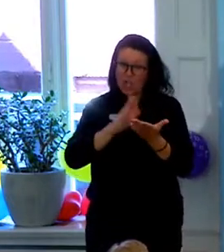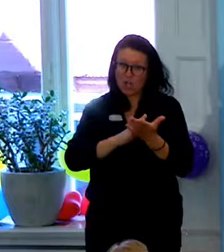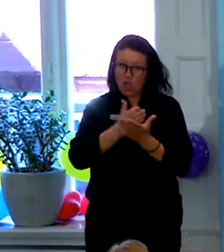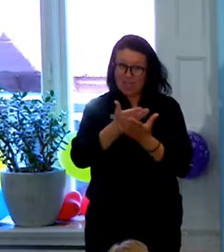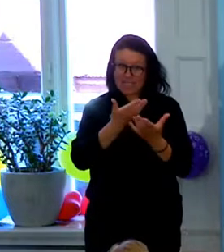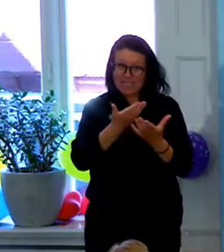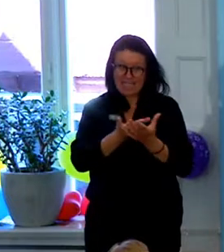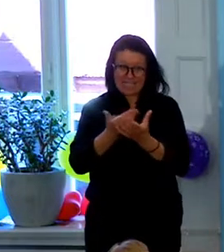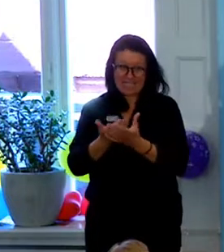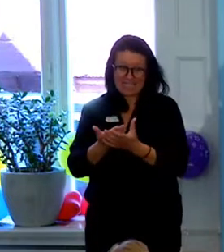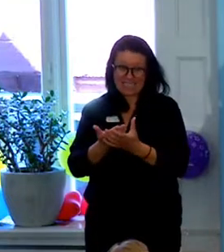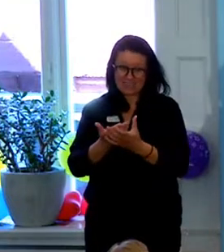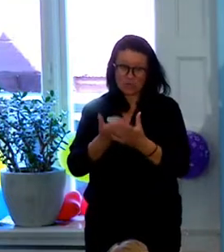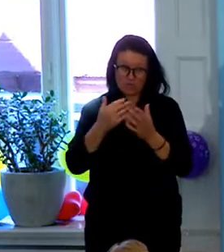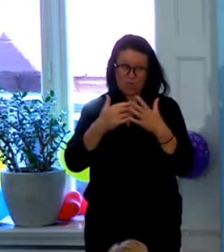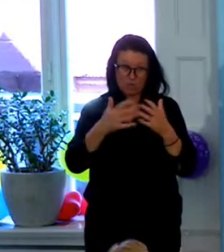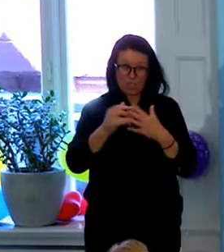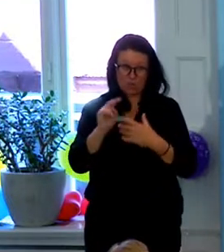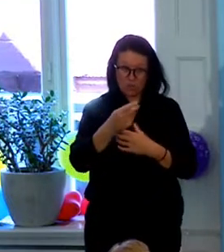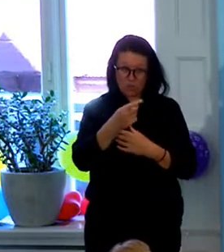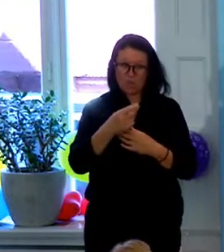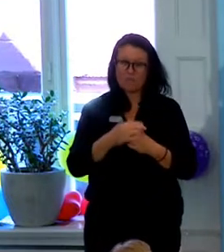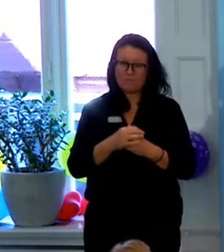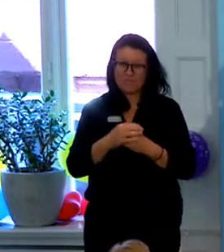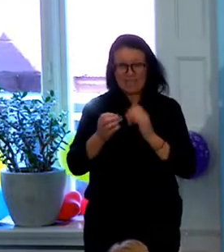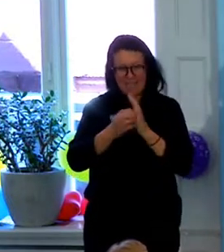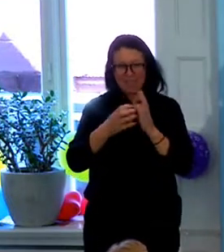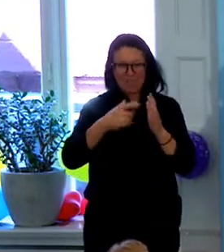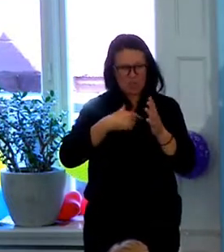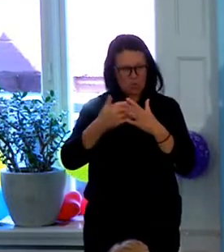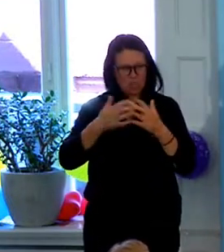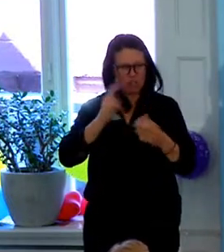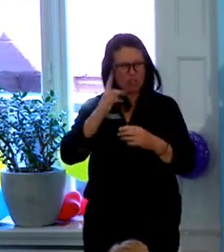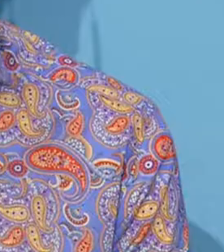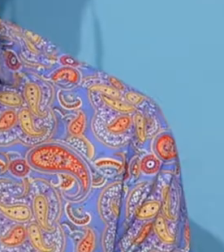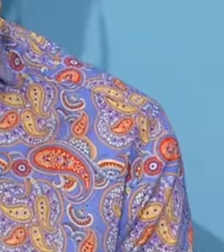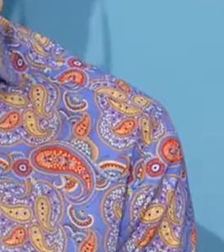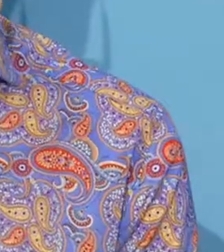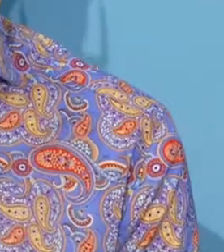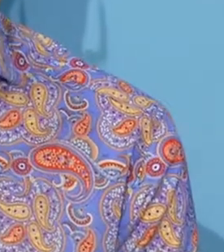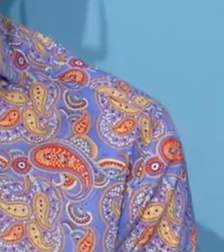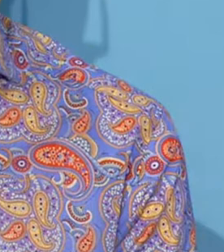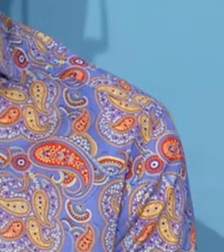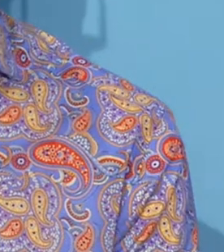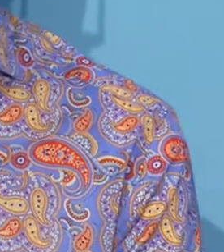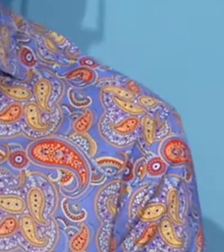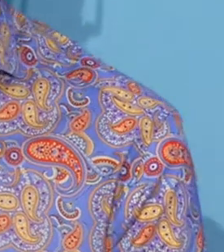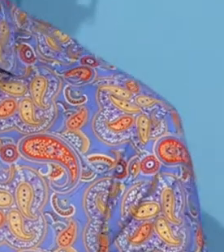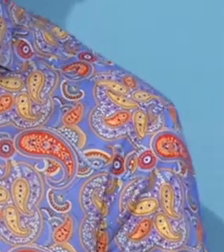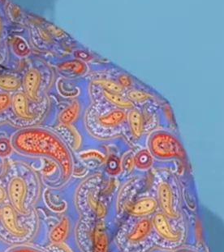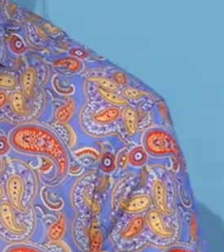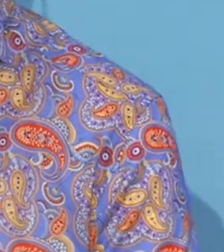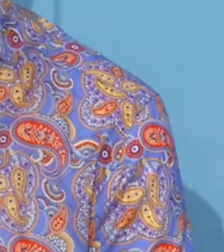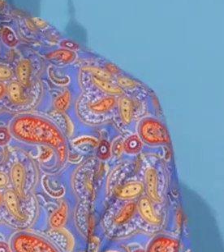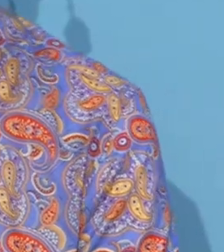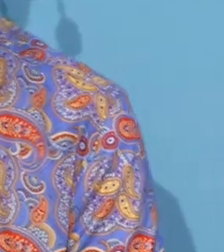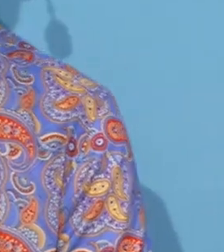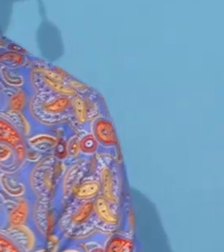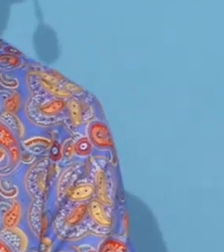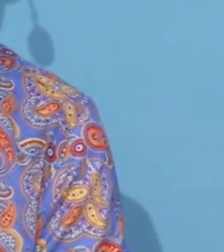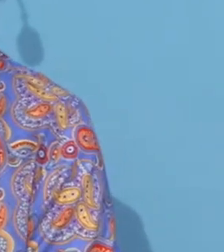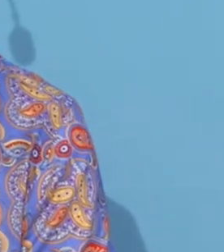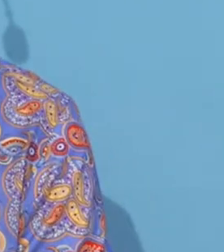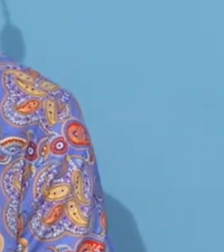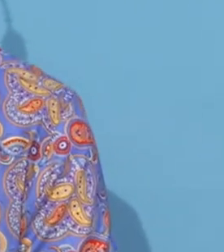gjorde tillsammans med Stockholm och Malmö. Det var lite grann därför vi gjorde den, för vi tänkte att nu har man valt ut några skolor. Den undersökningen gjordes av varken Kuvad eller